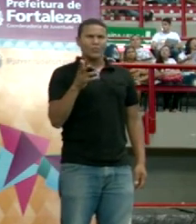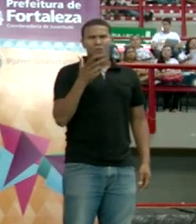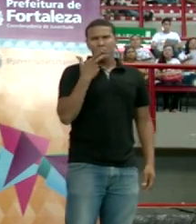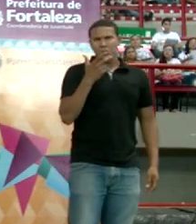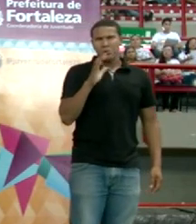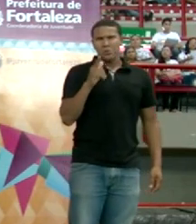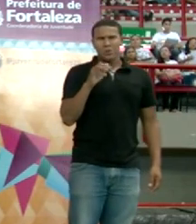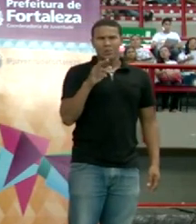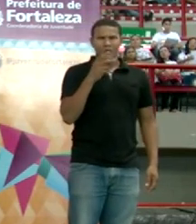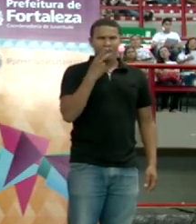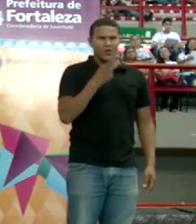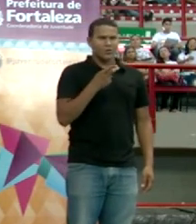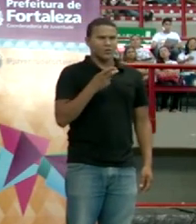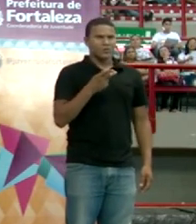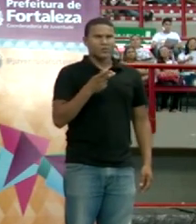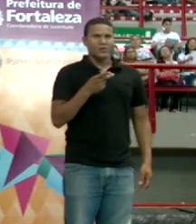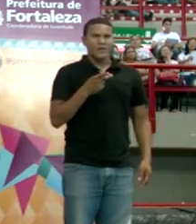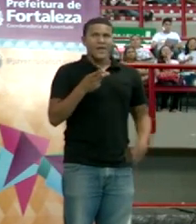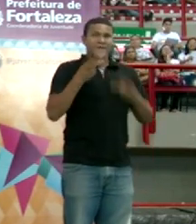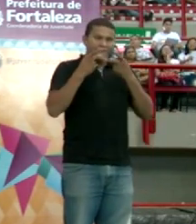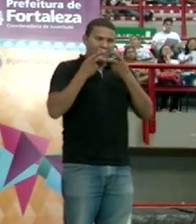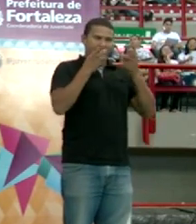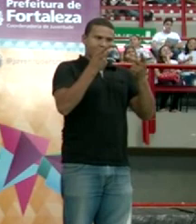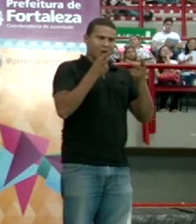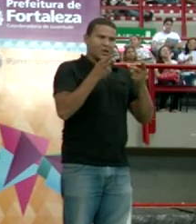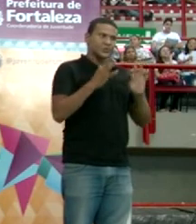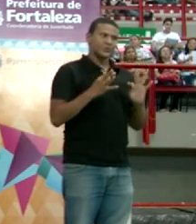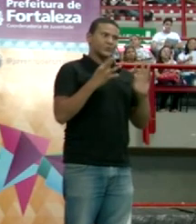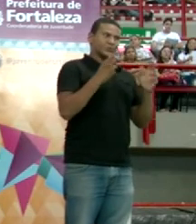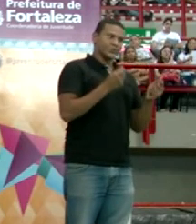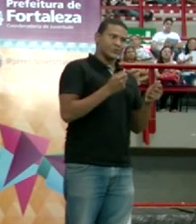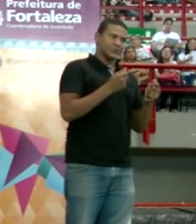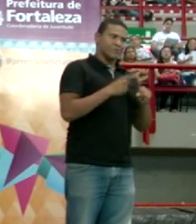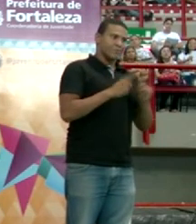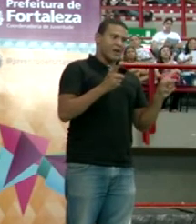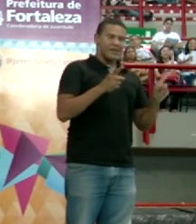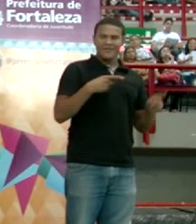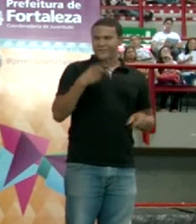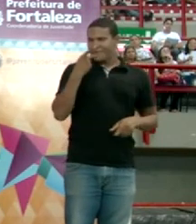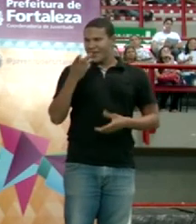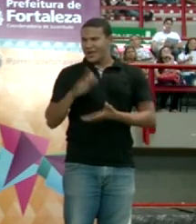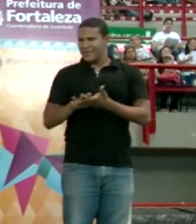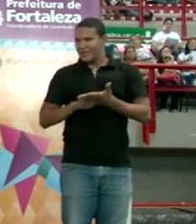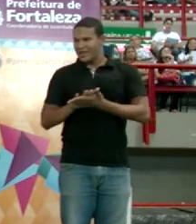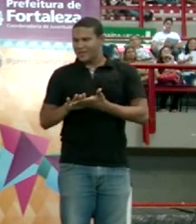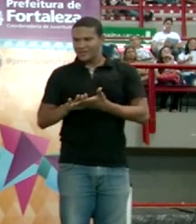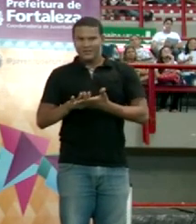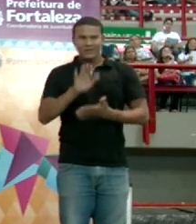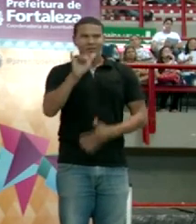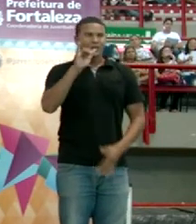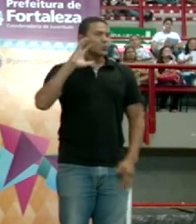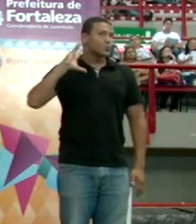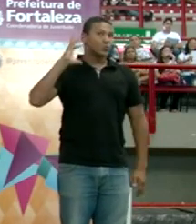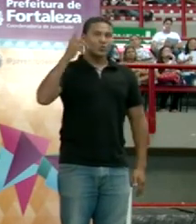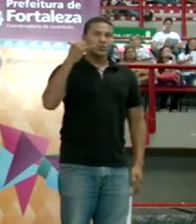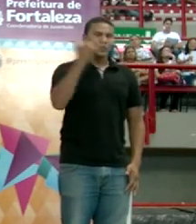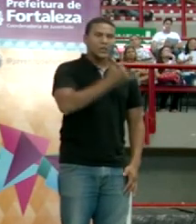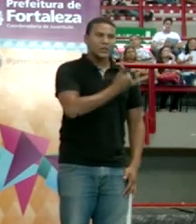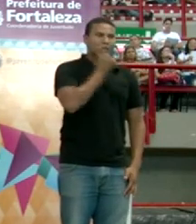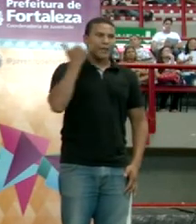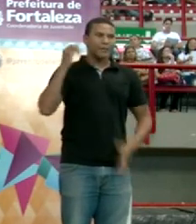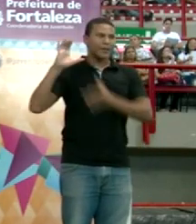que diz tudo e ao mesmo tempo não diz nada? Tudo depende do contexto.